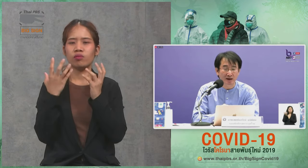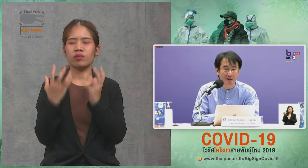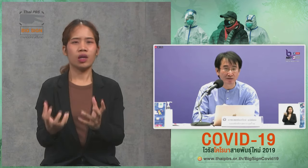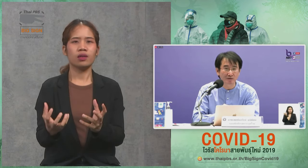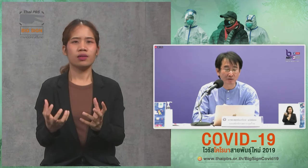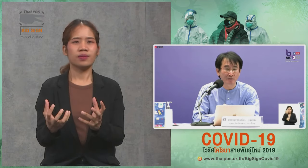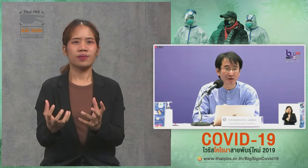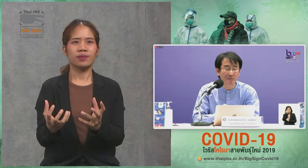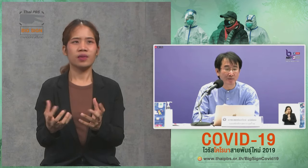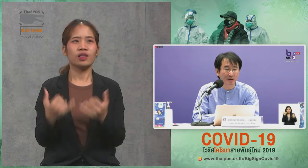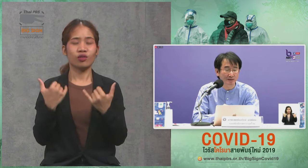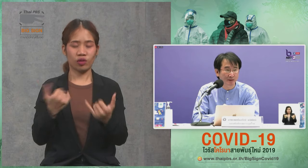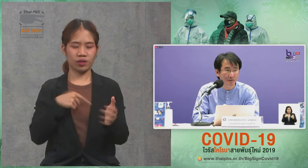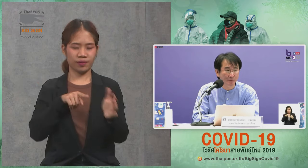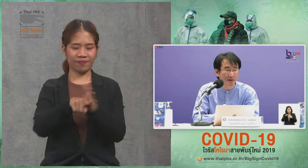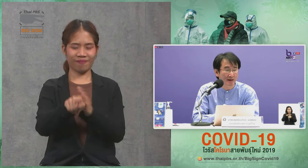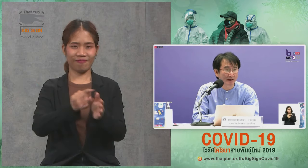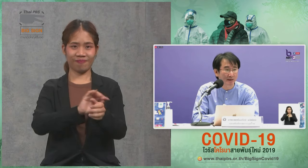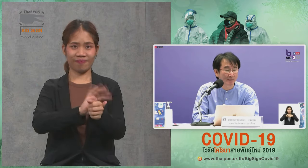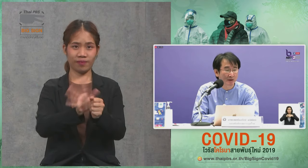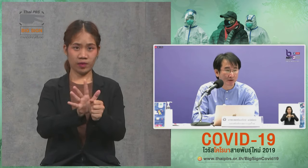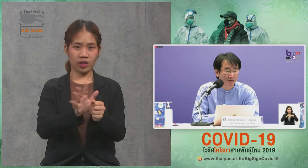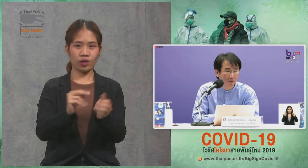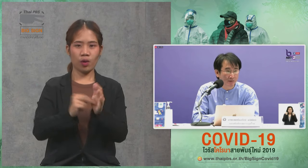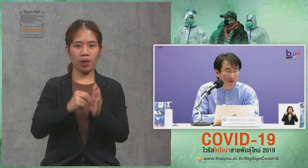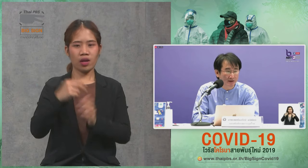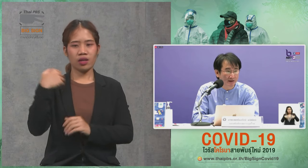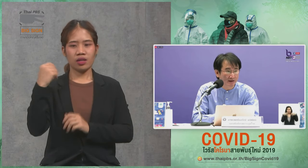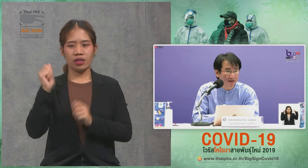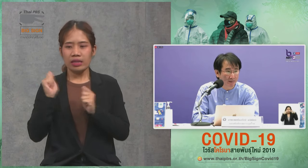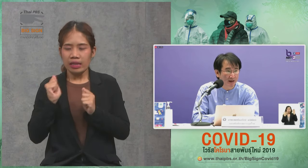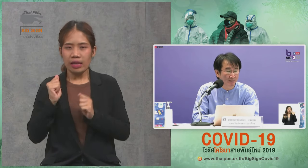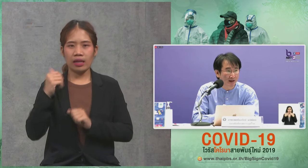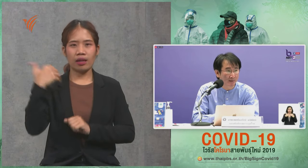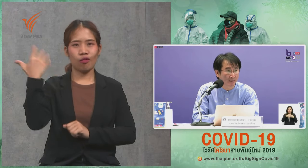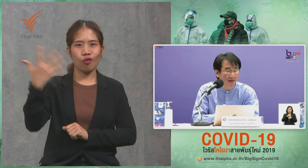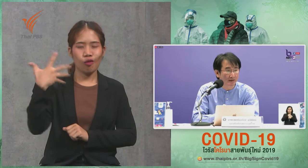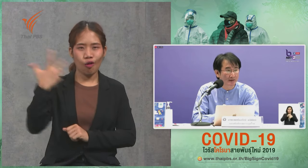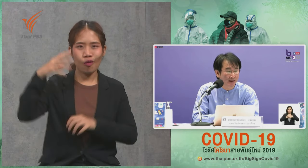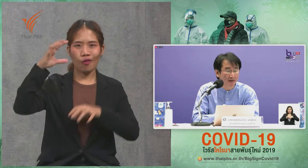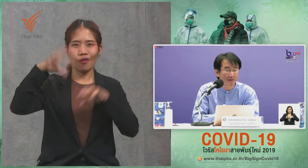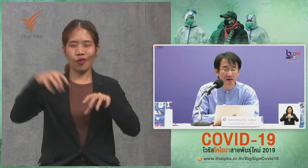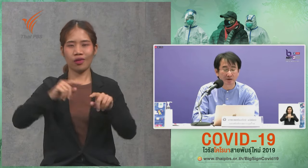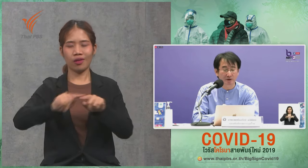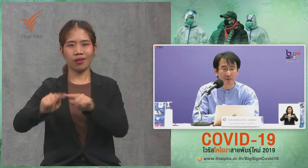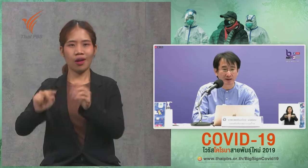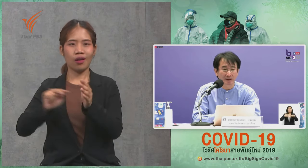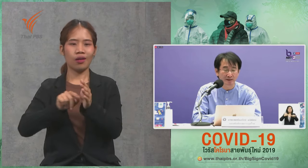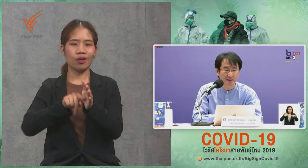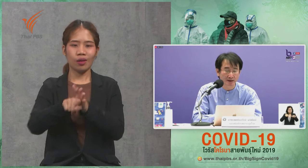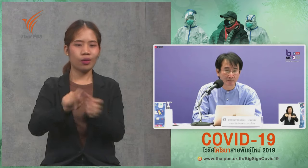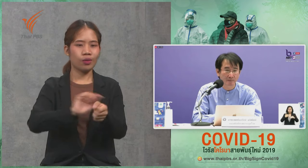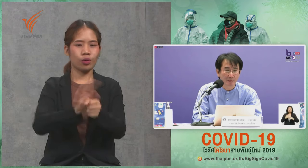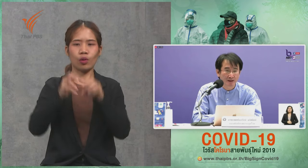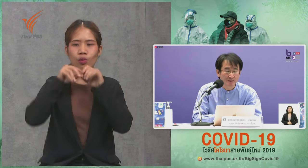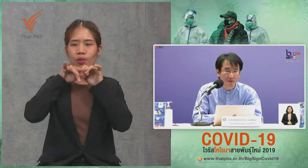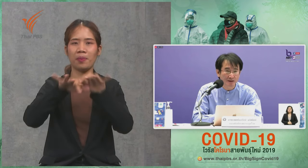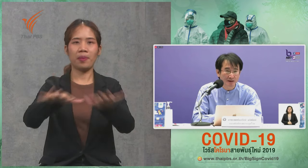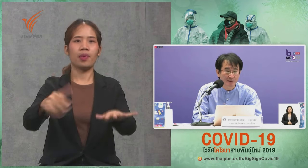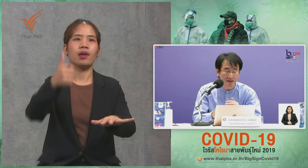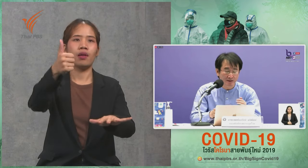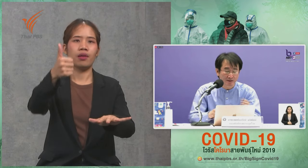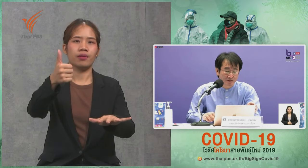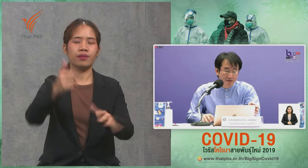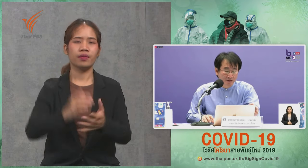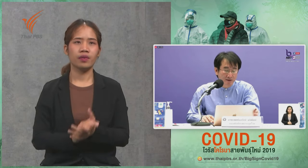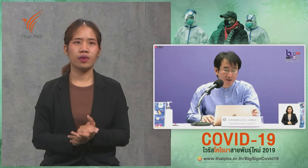ในช่วงขาขึ้นของโรคเนี่ยไม่ว่าจะเป็นฤดูไหนนะครับโรคมันก็จะสามารถแพร่ไปได้ค่อนข้างเร็วเหมือนกันนะครับเพราะฉะ